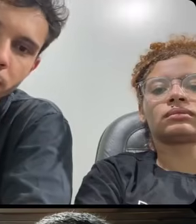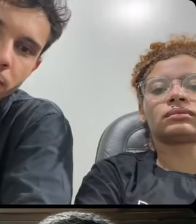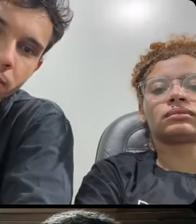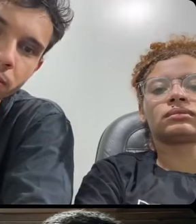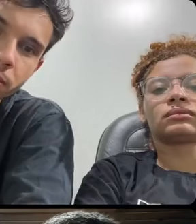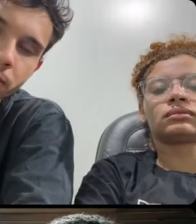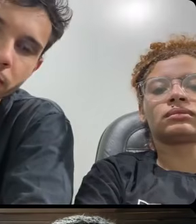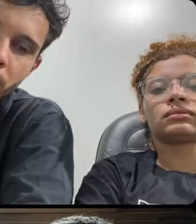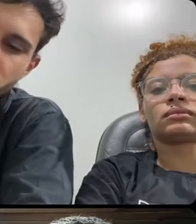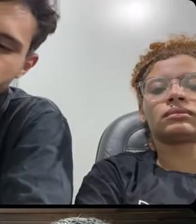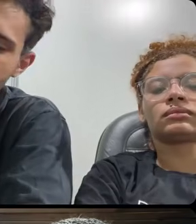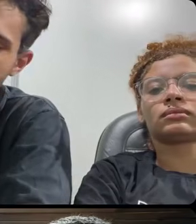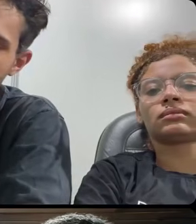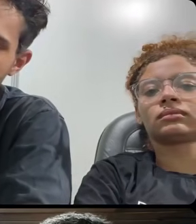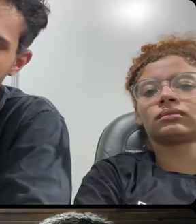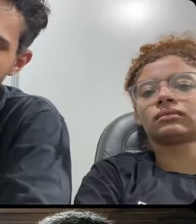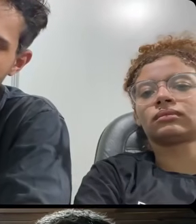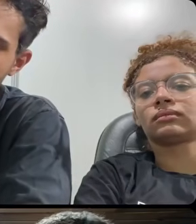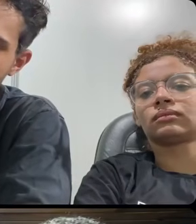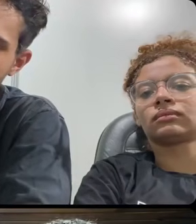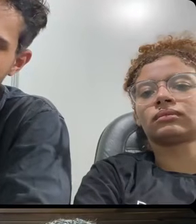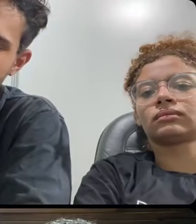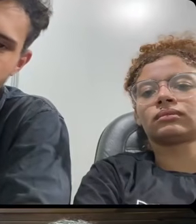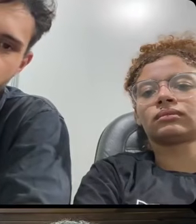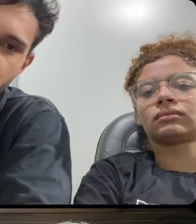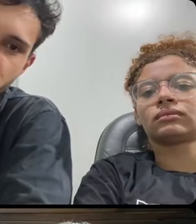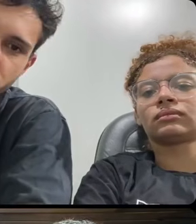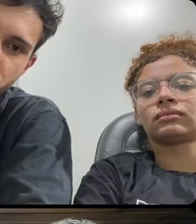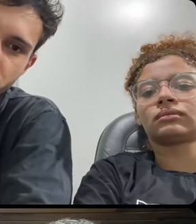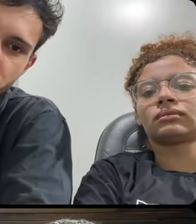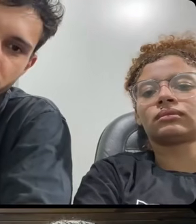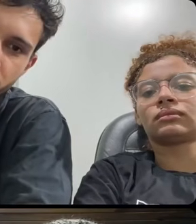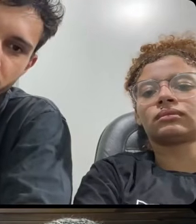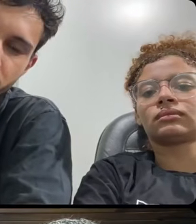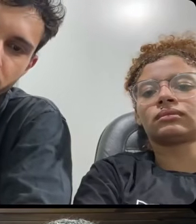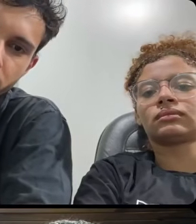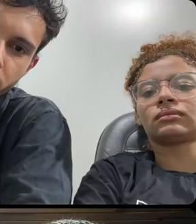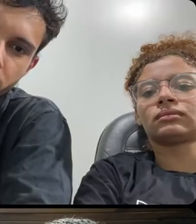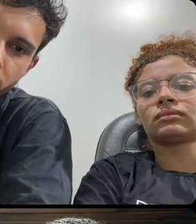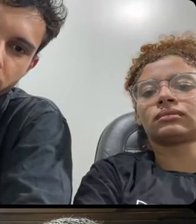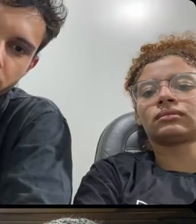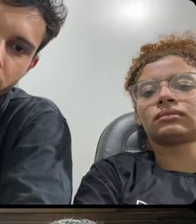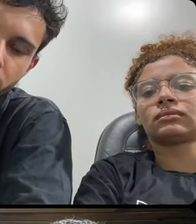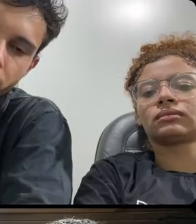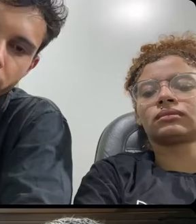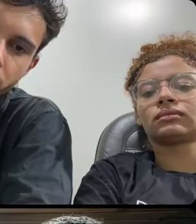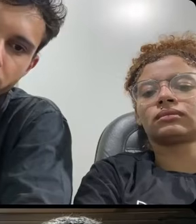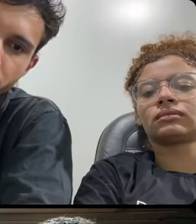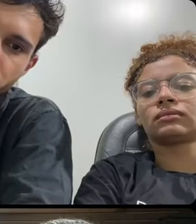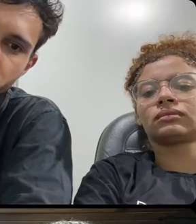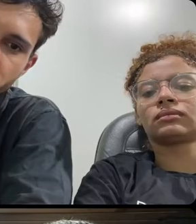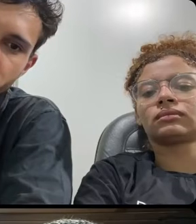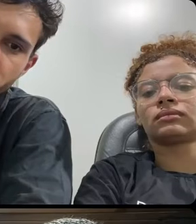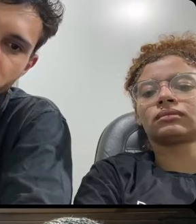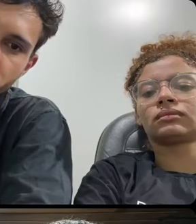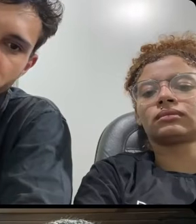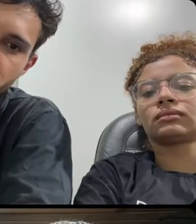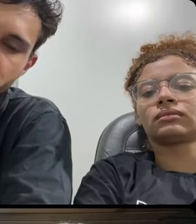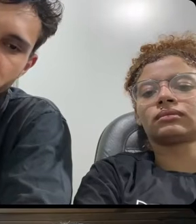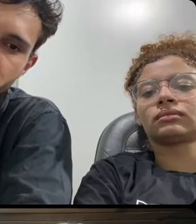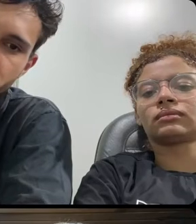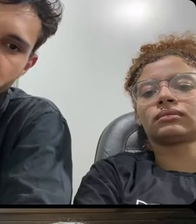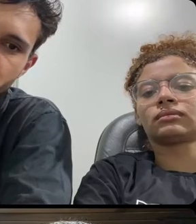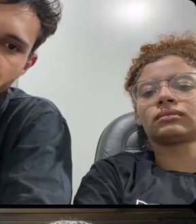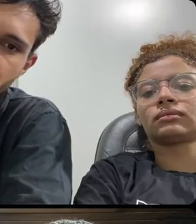da Rafaela? Vocês já nasceram lá cristão ou durante a caminhada começaram a conhecer a Cristo? Como é